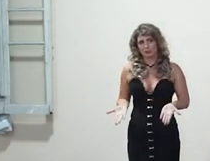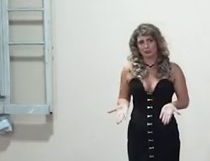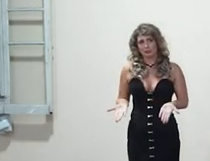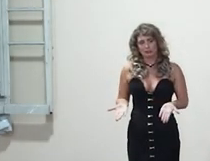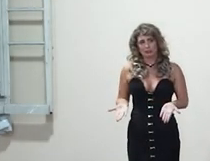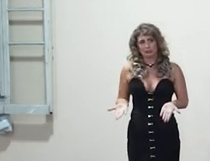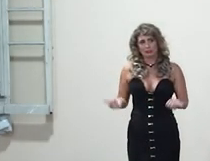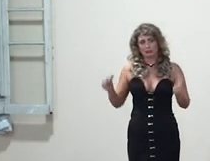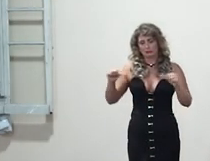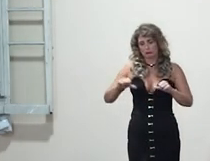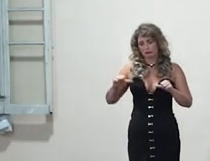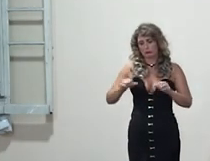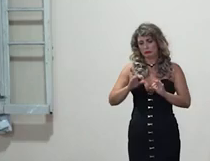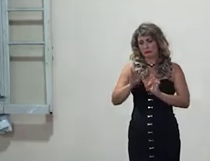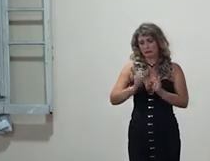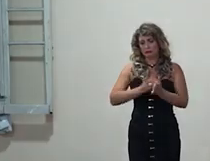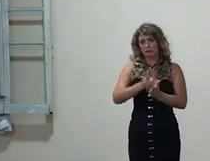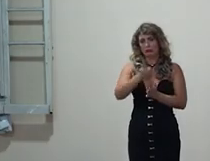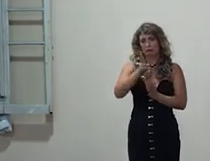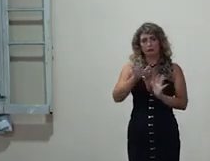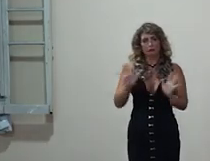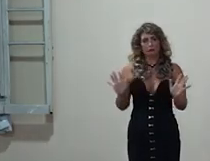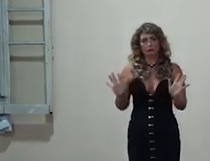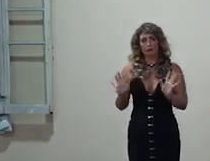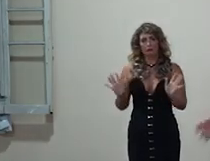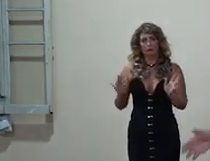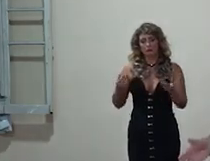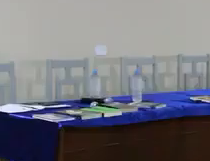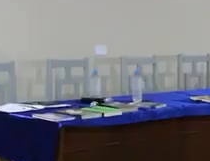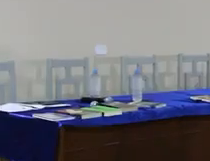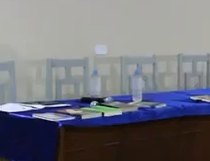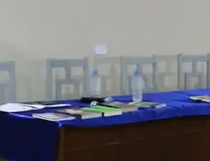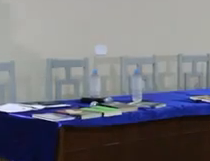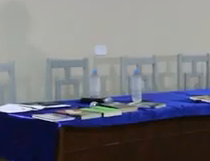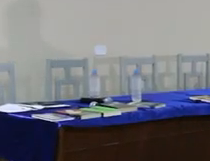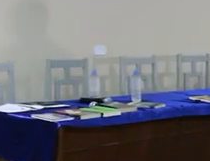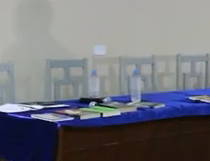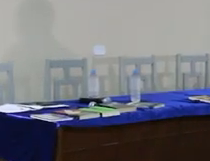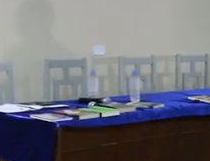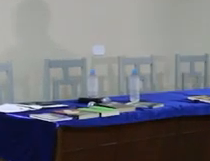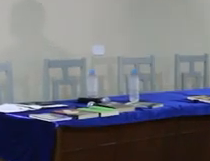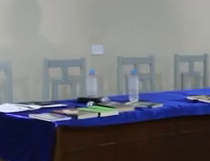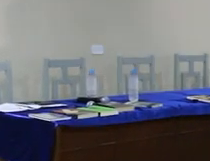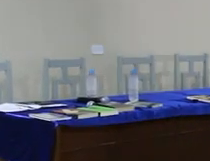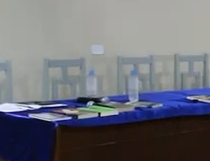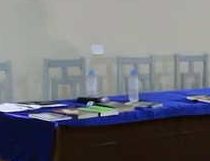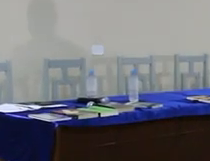ele tem ônus de manter, mas não nenhum bônus. Pode falar, meu amigo.